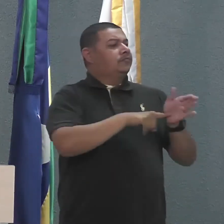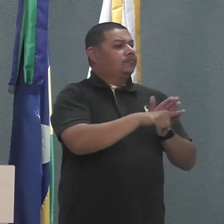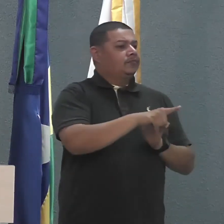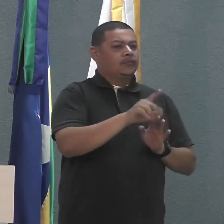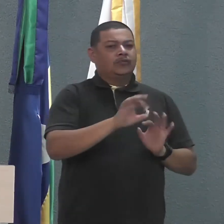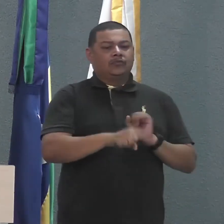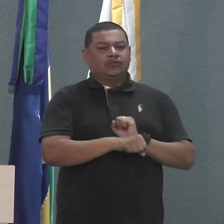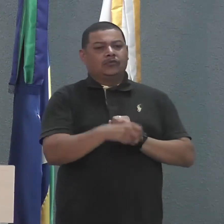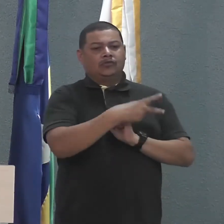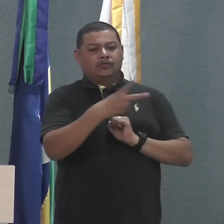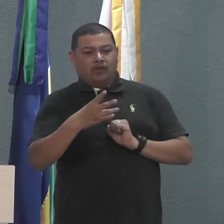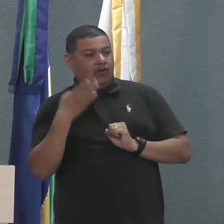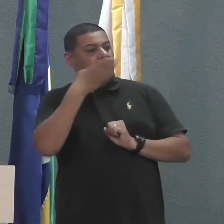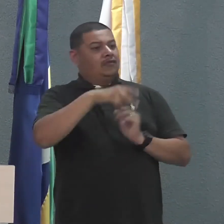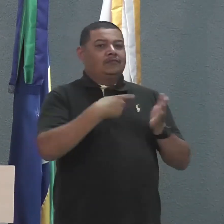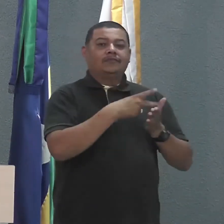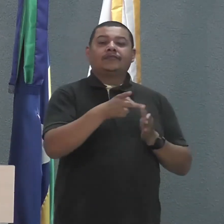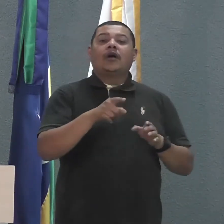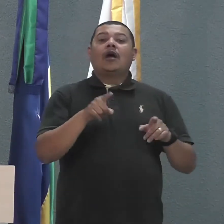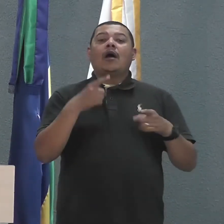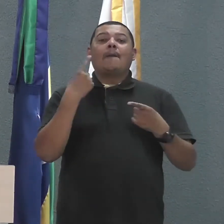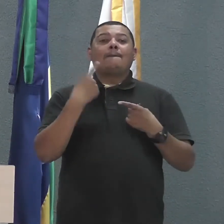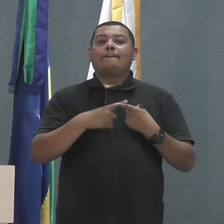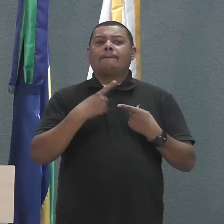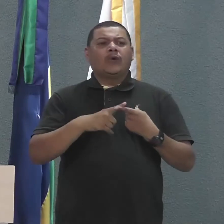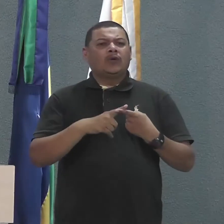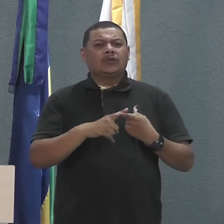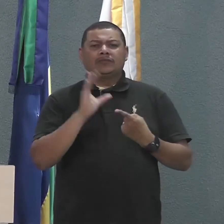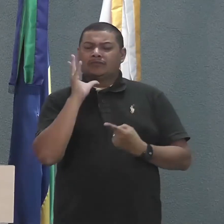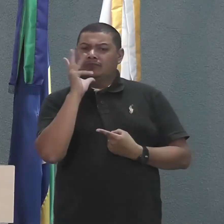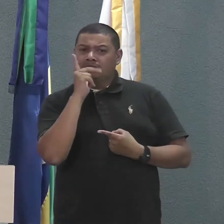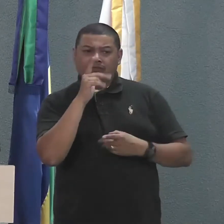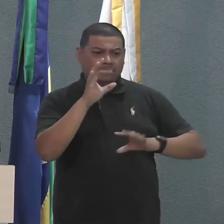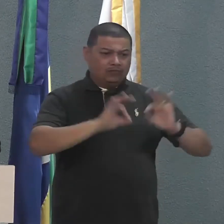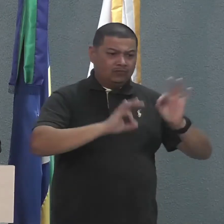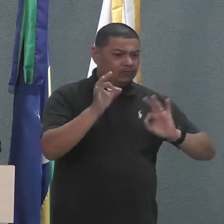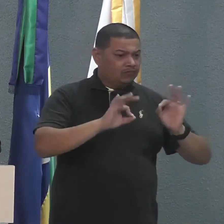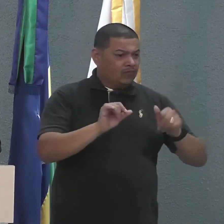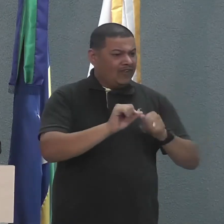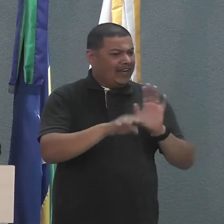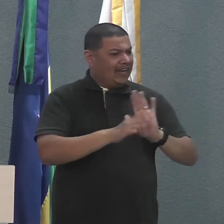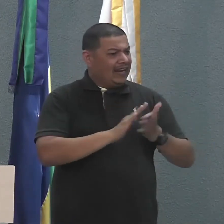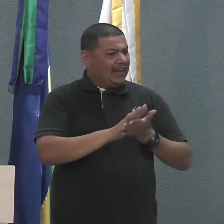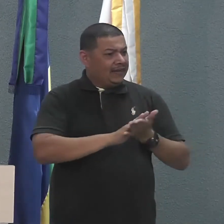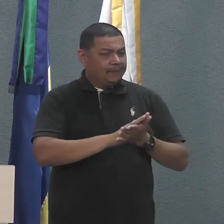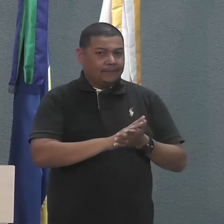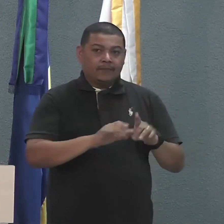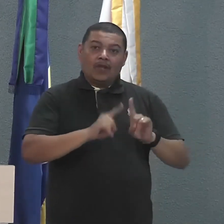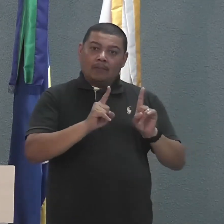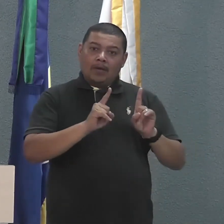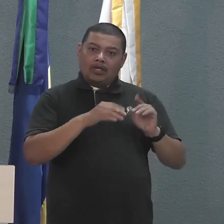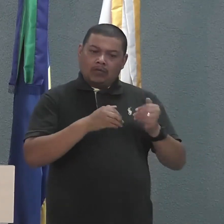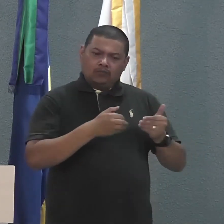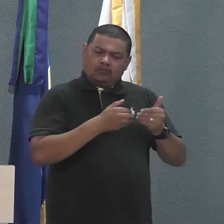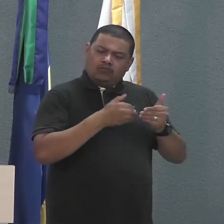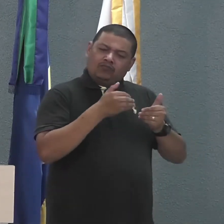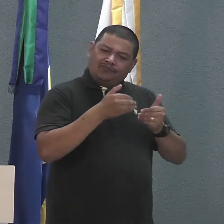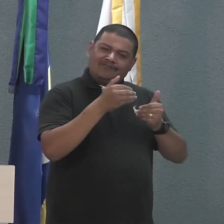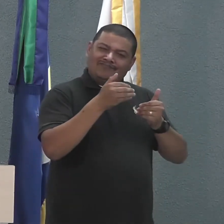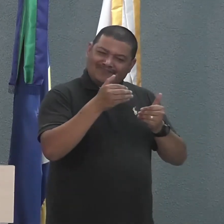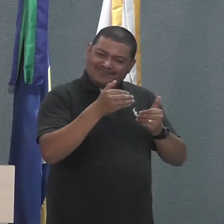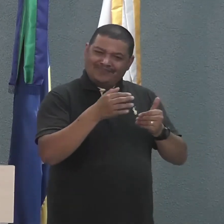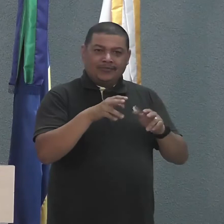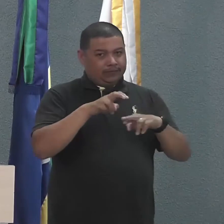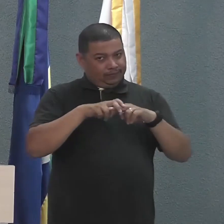gente descobriu também o porquê que não andava, um erro de projeto, mas as coisas foram se encaminhando. Então, a gente tem que parabenizar